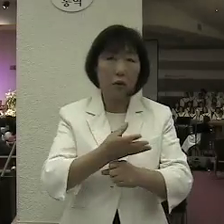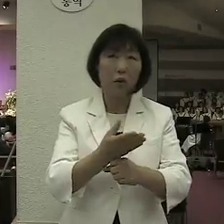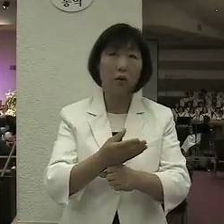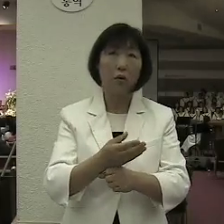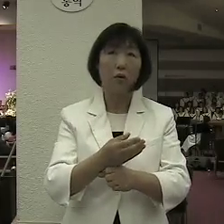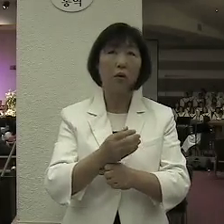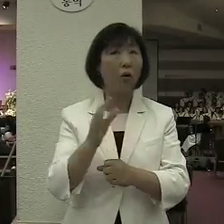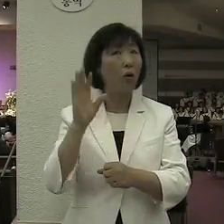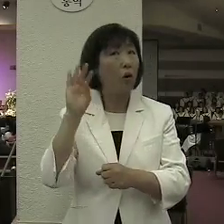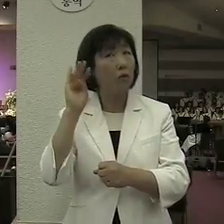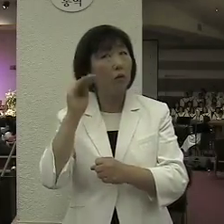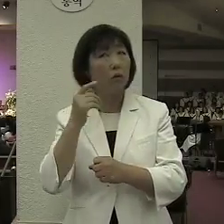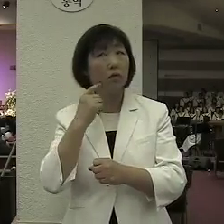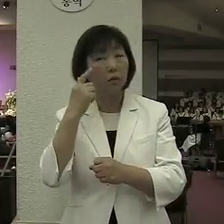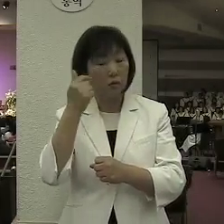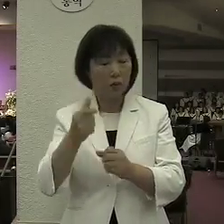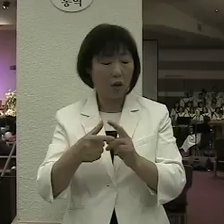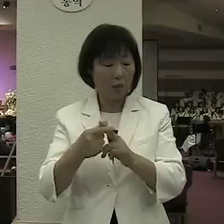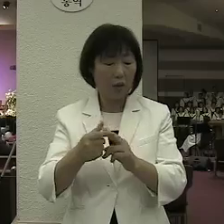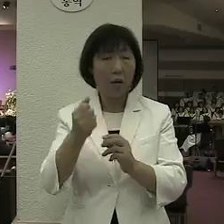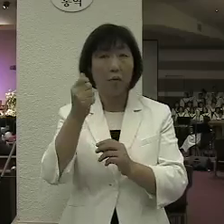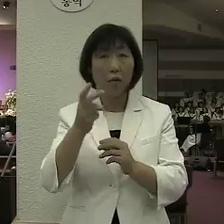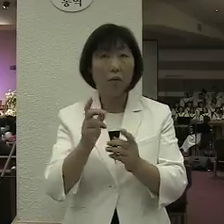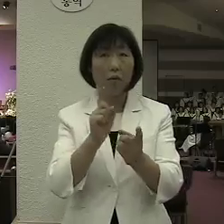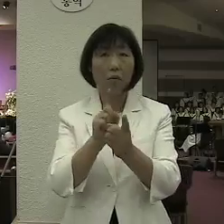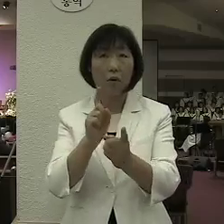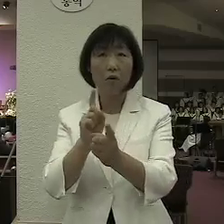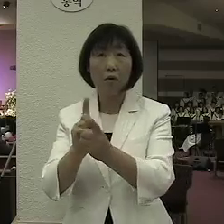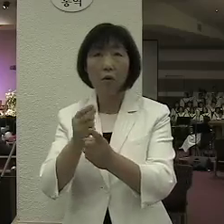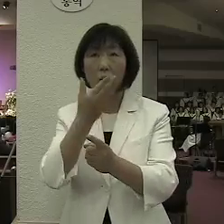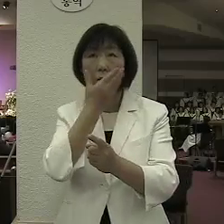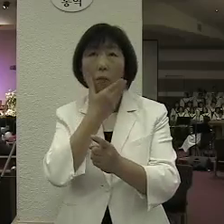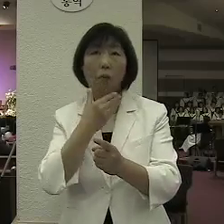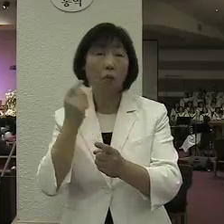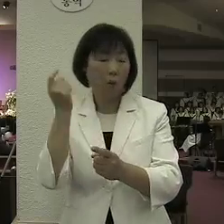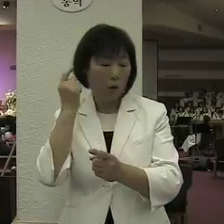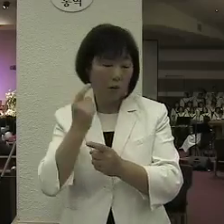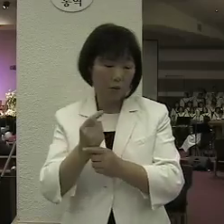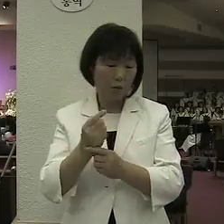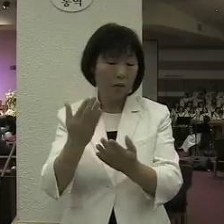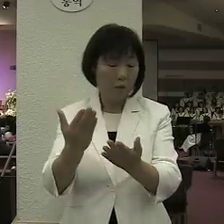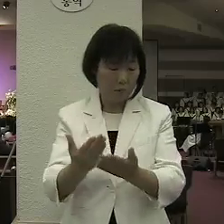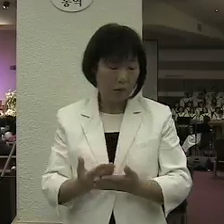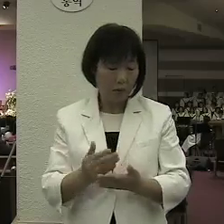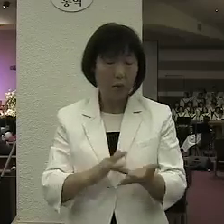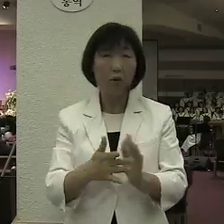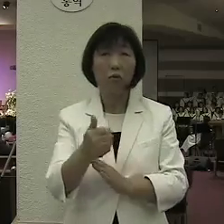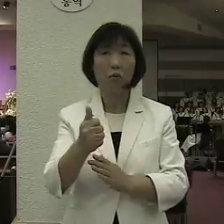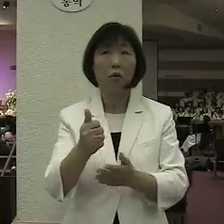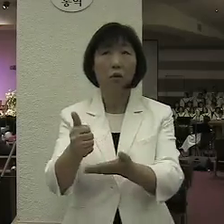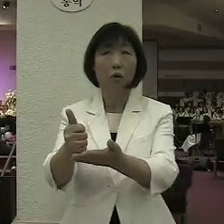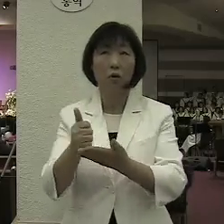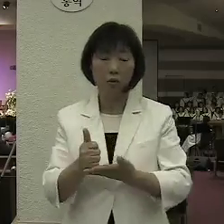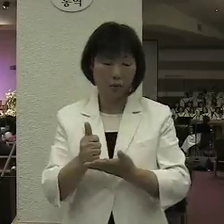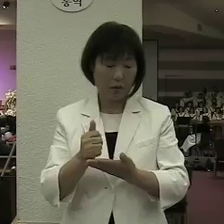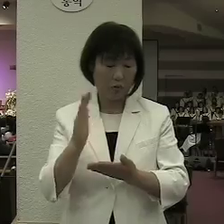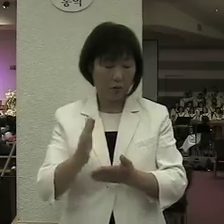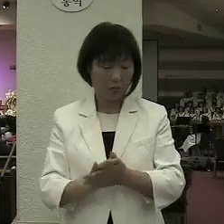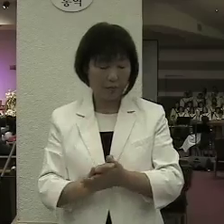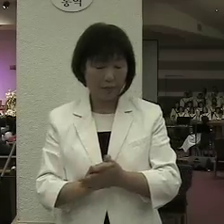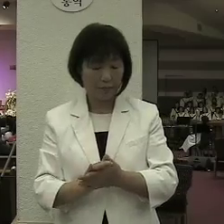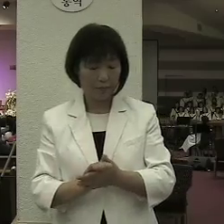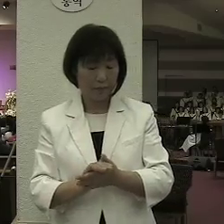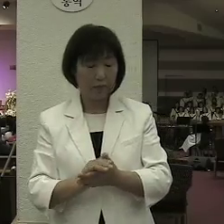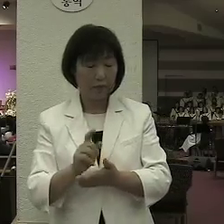것입니다. 그래서 우리가 레지를 처음 만났을 때는 정말 쓴뿌리로 원망으로 가득 차 있어 정말